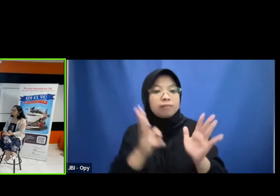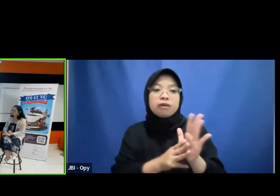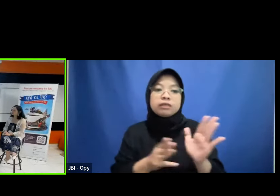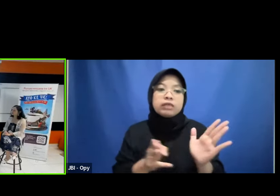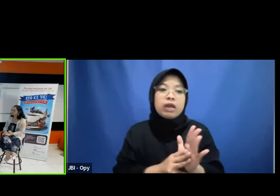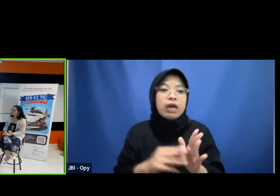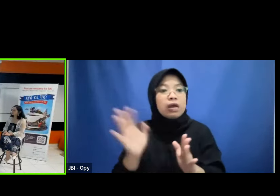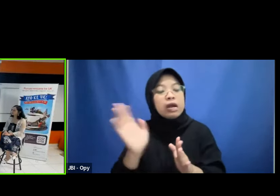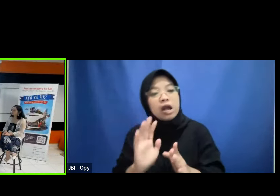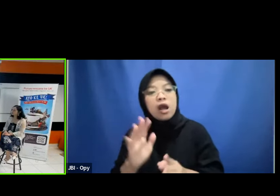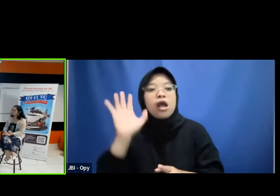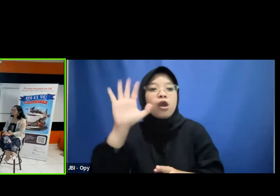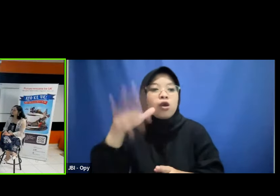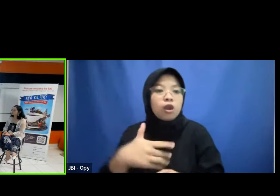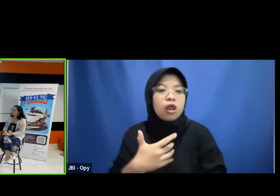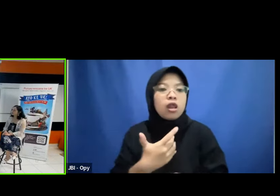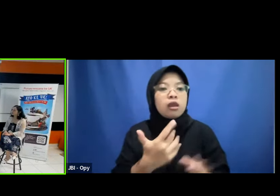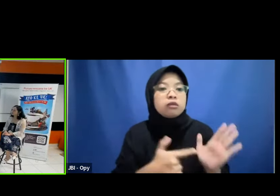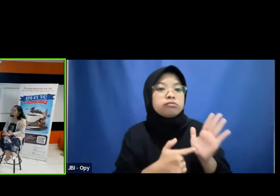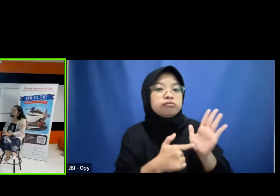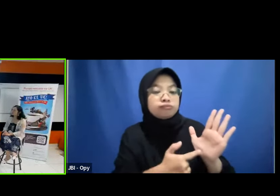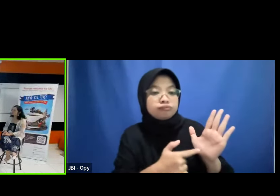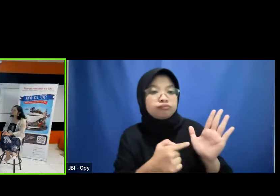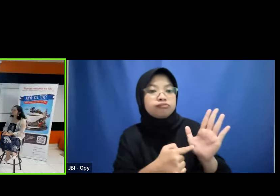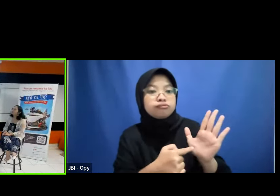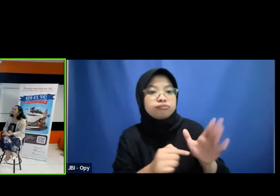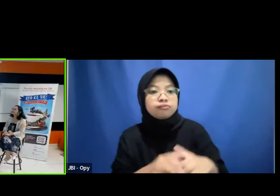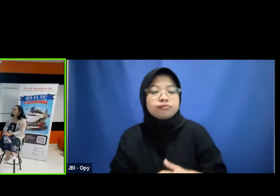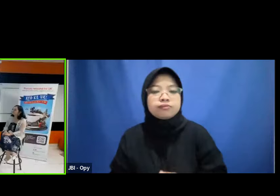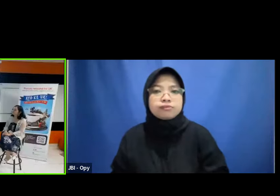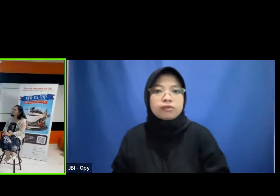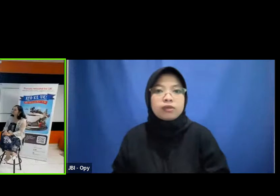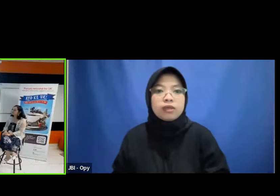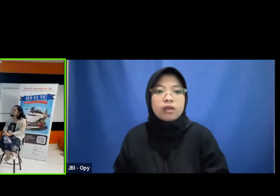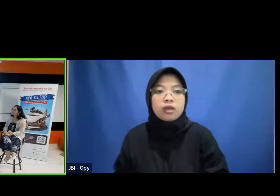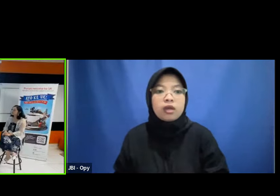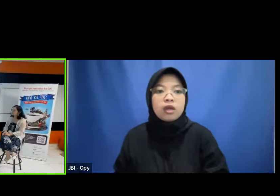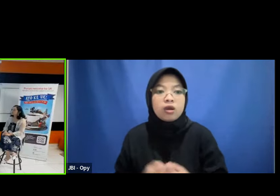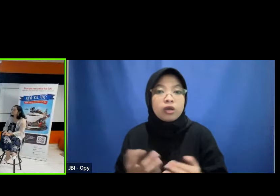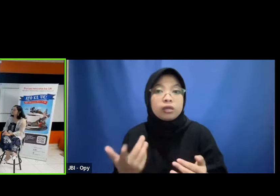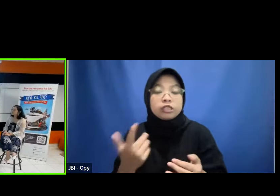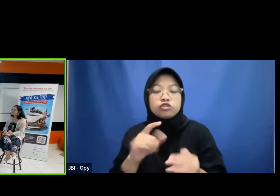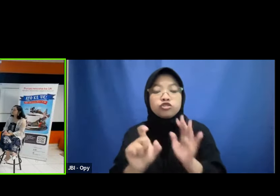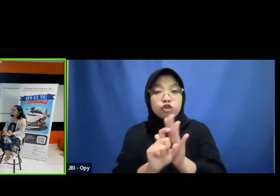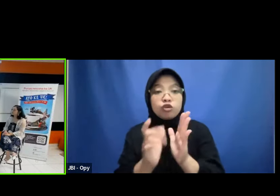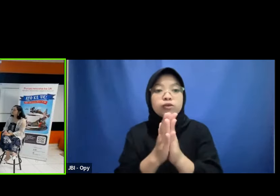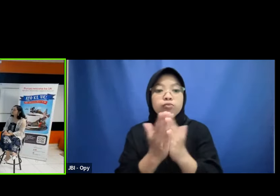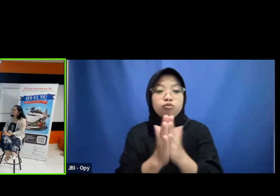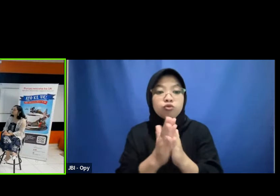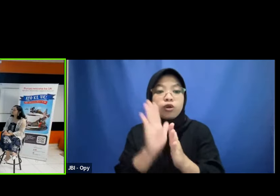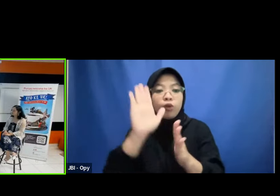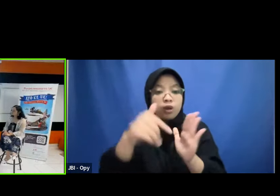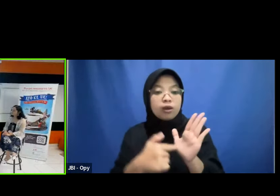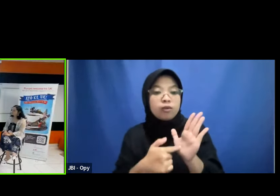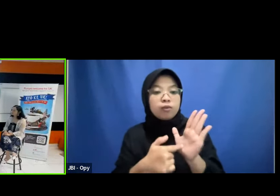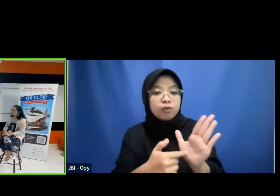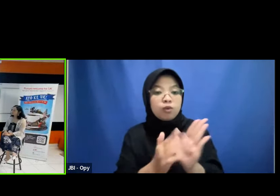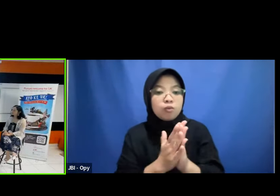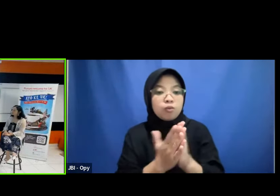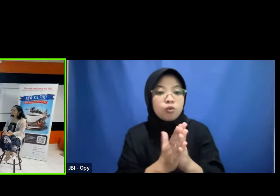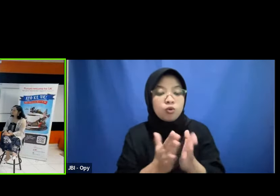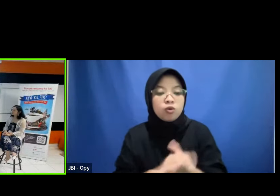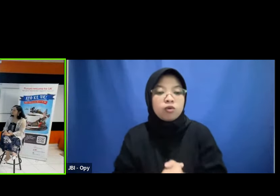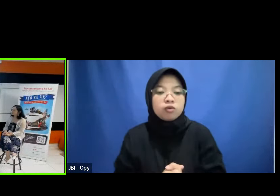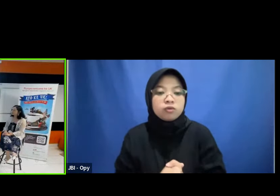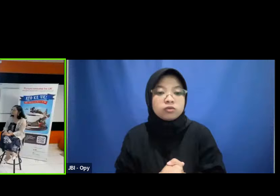misalkan kayak just want to let you know that I done this gitu misalkan kayak misalkan buku gitu ya Ya saya punya bu saya saya menerbitkan